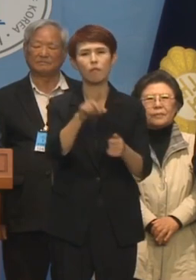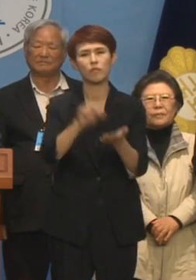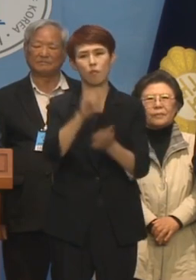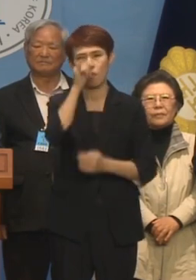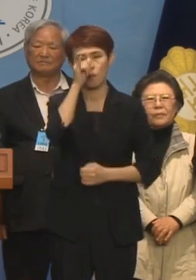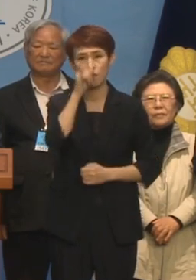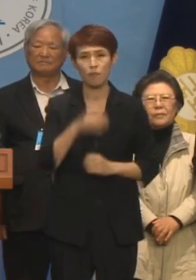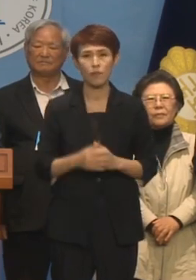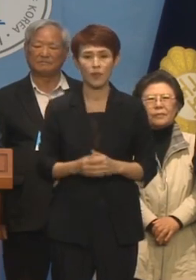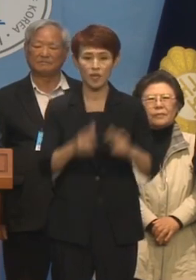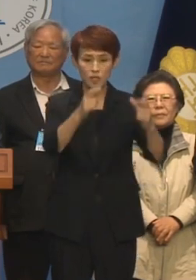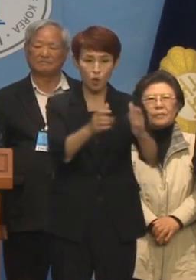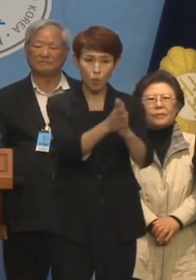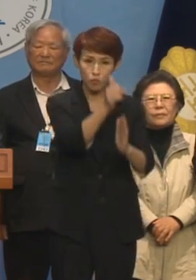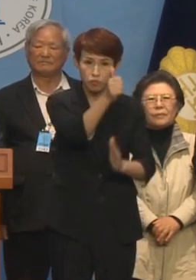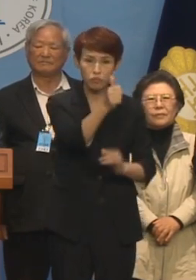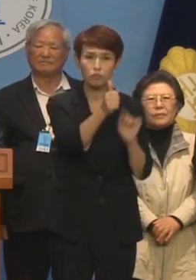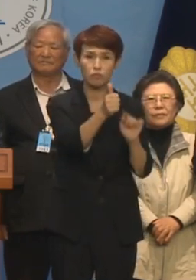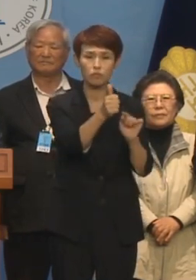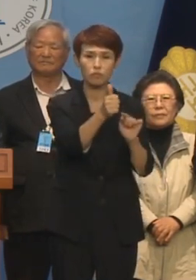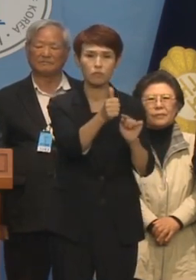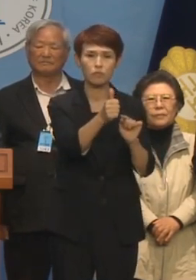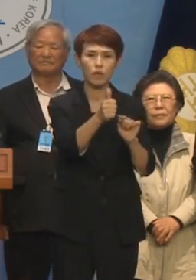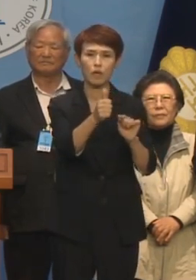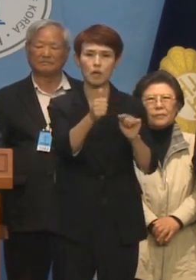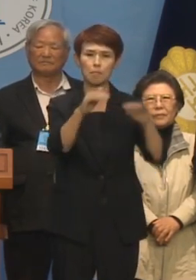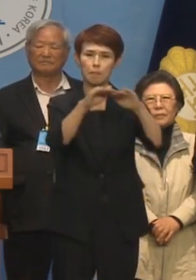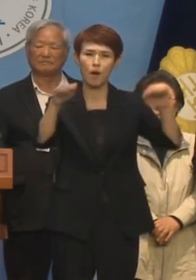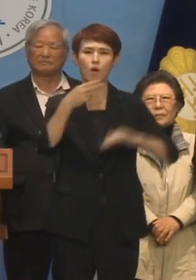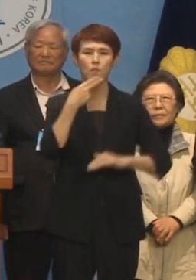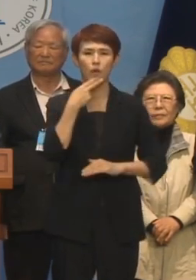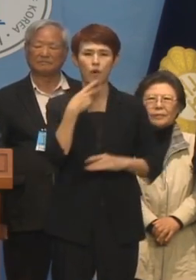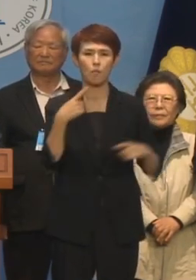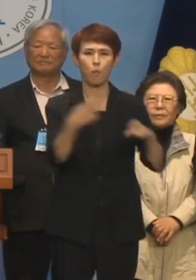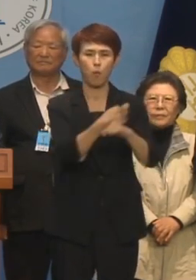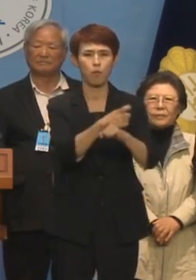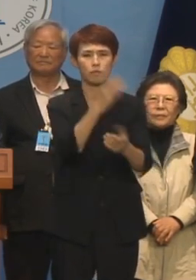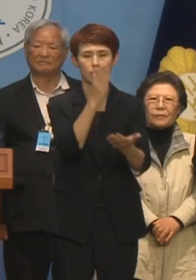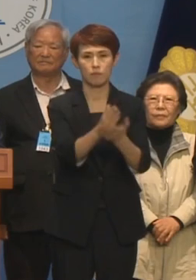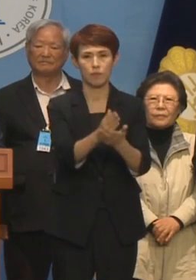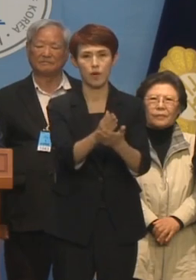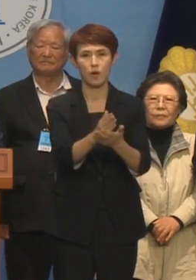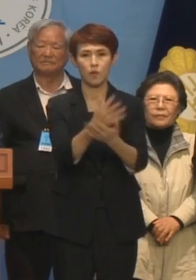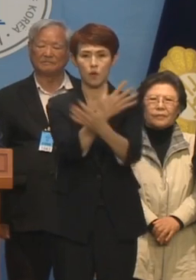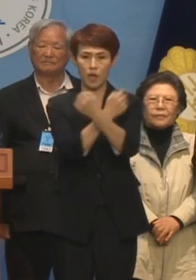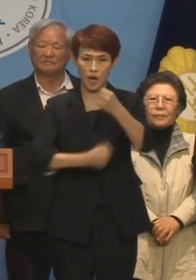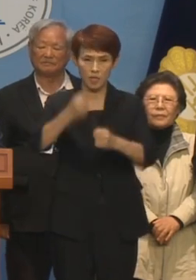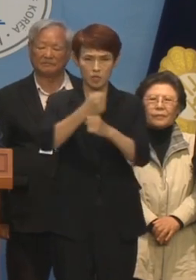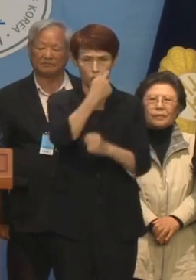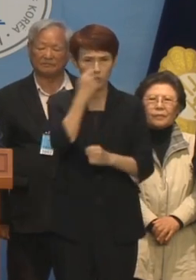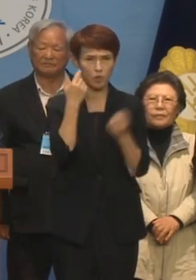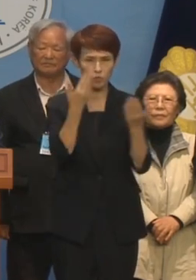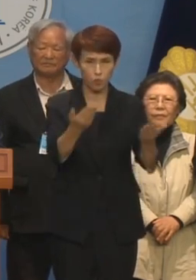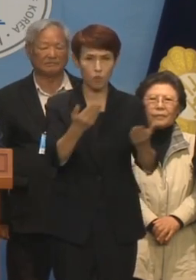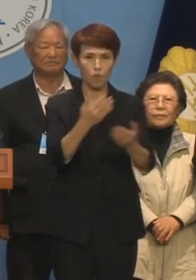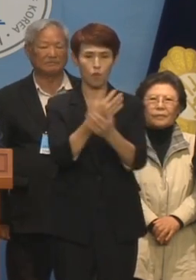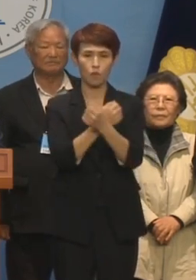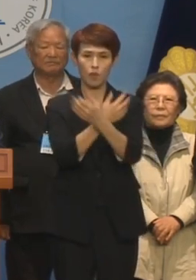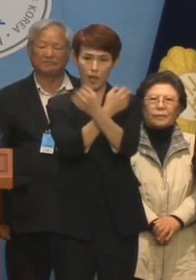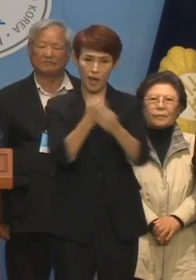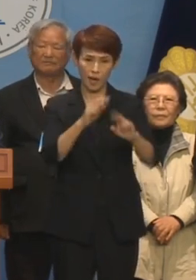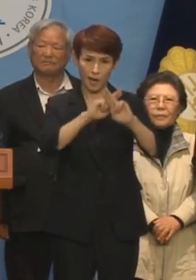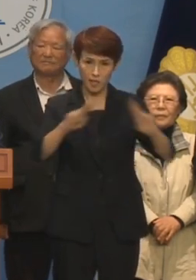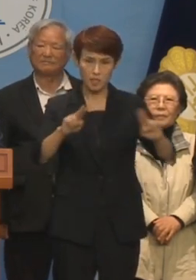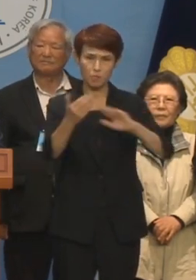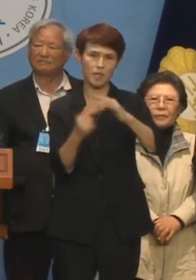가맹지역본부에 대해서 가맹본부의 불공정한 행위, 보복조치 금지, 계약갱신권 보장, 계약 해지, 사전 통지